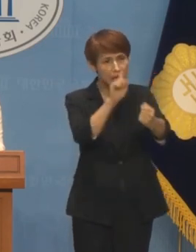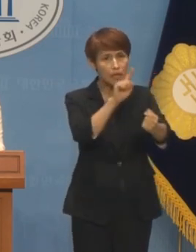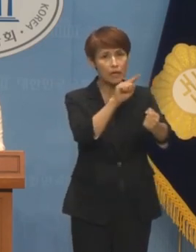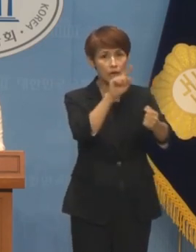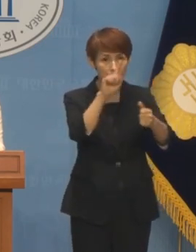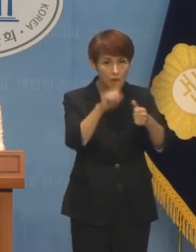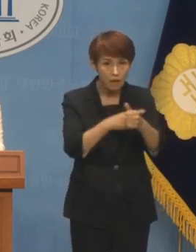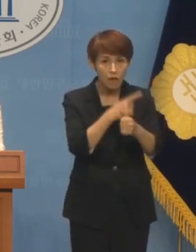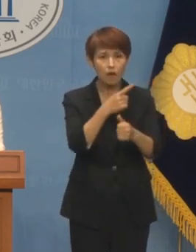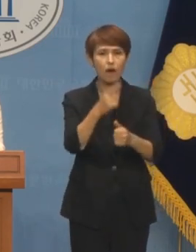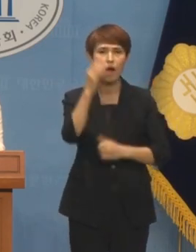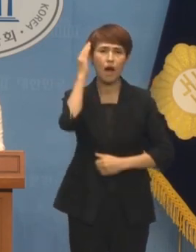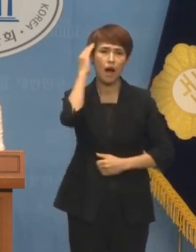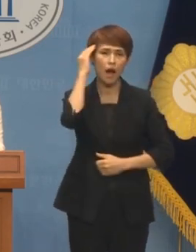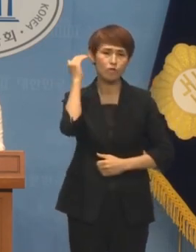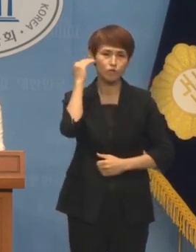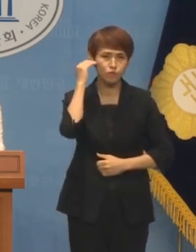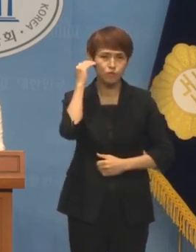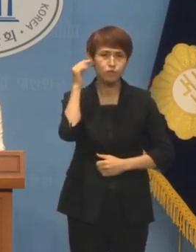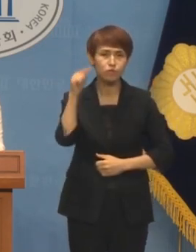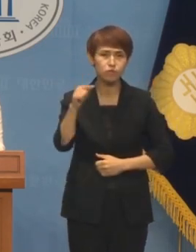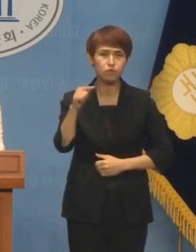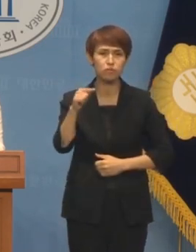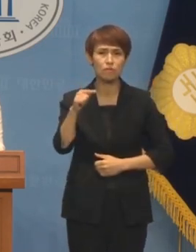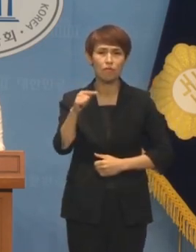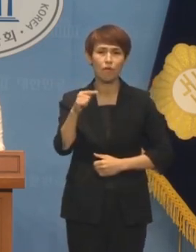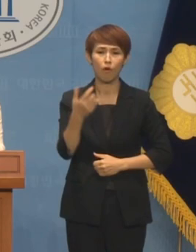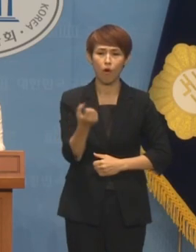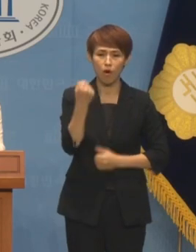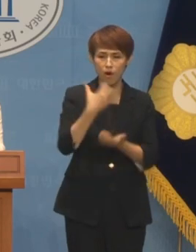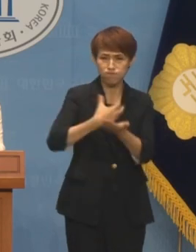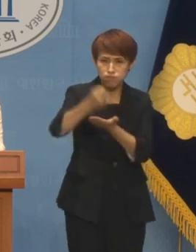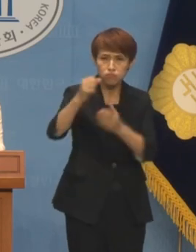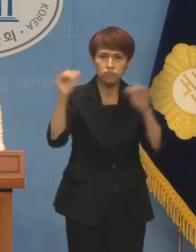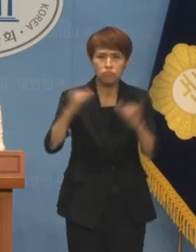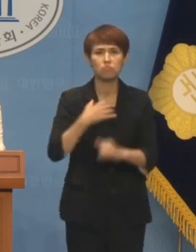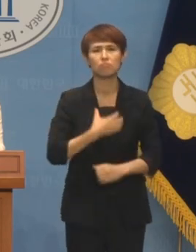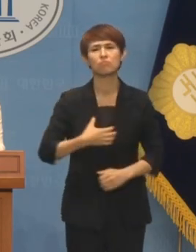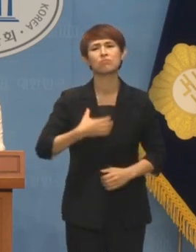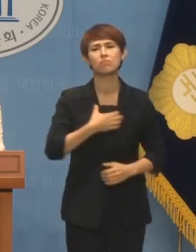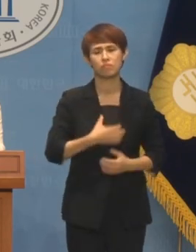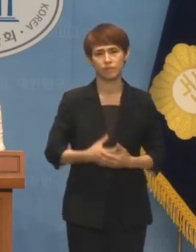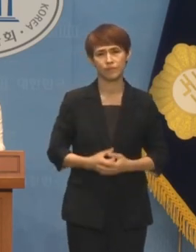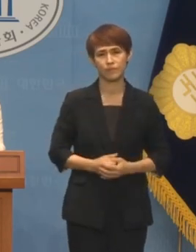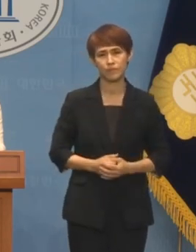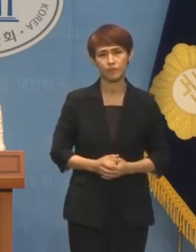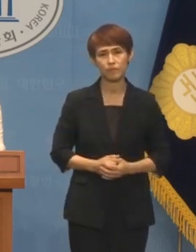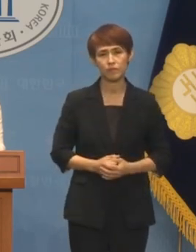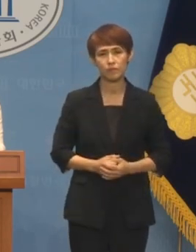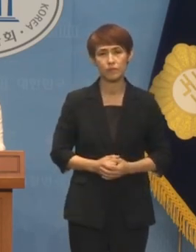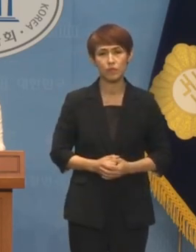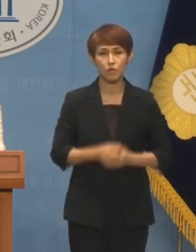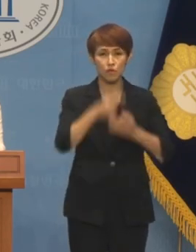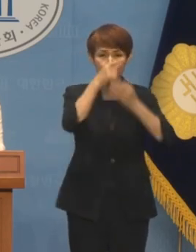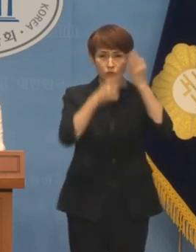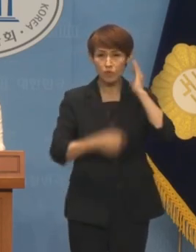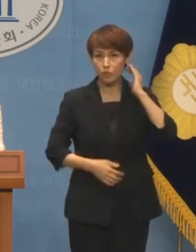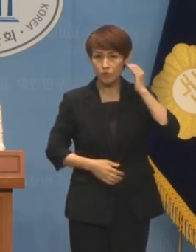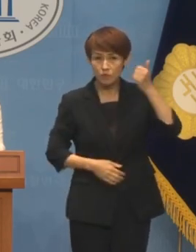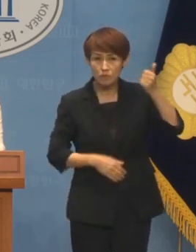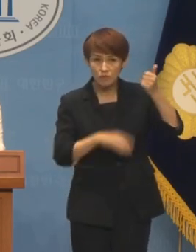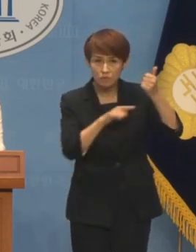대한민국이 채워준 반컵의 물마저 빼앗길 중대 기로에 서 있습니다. 윤석열